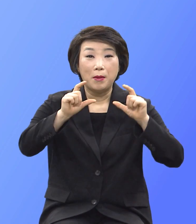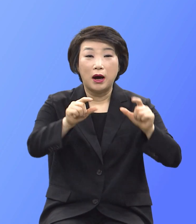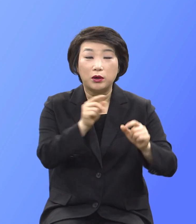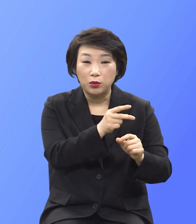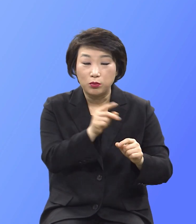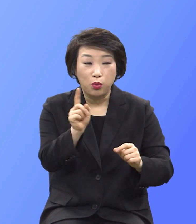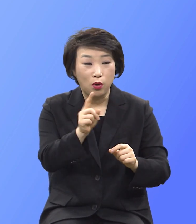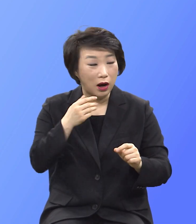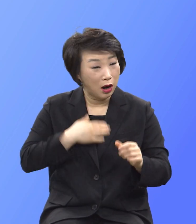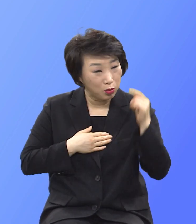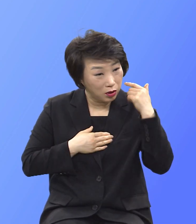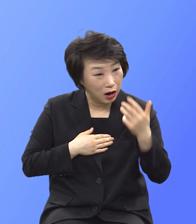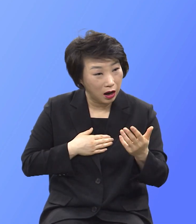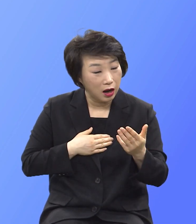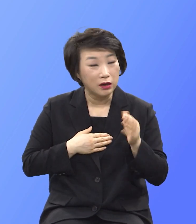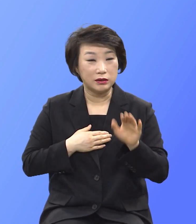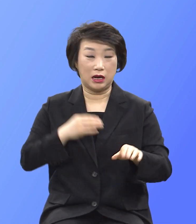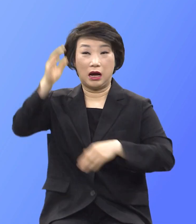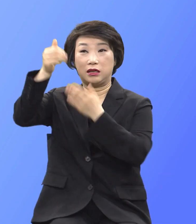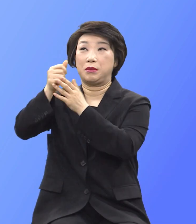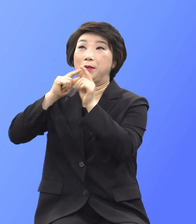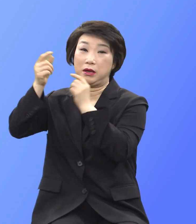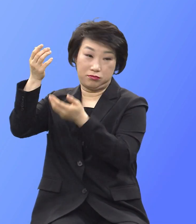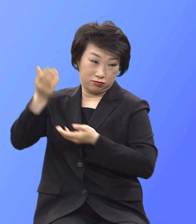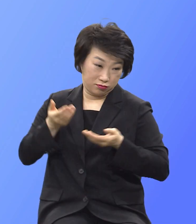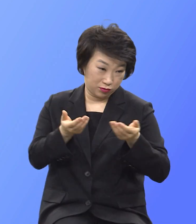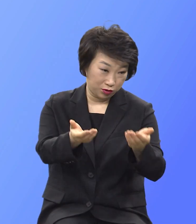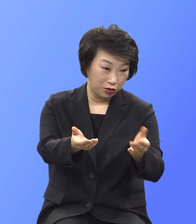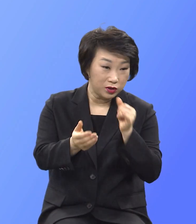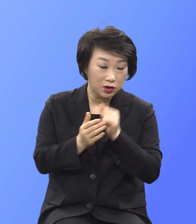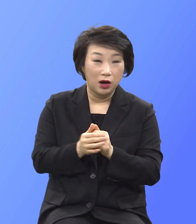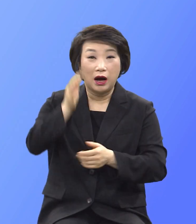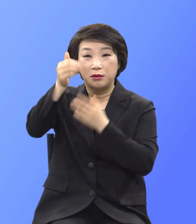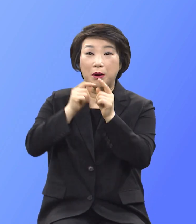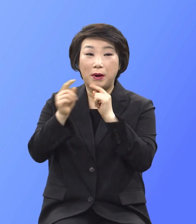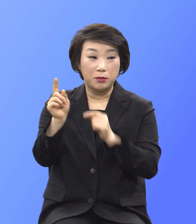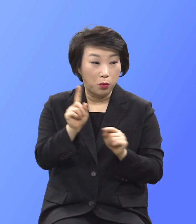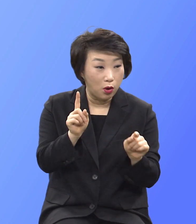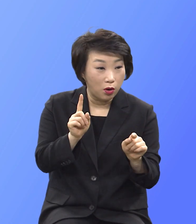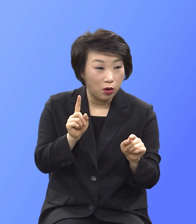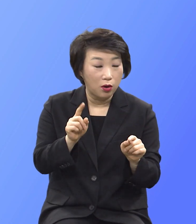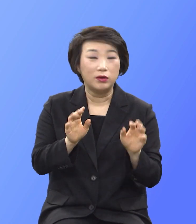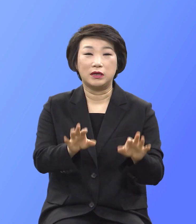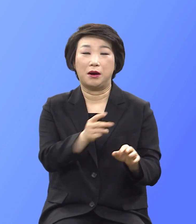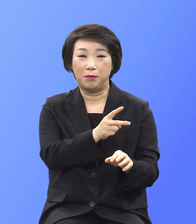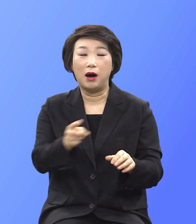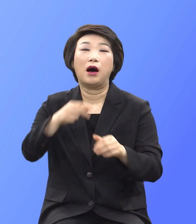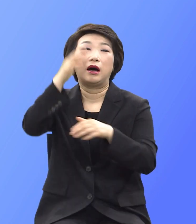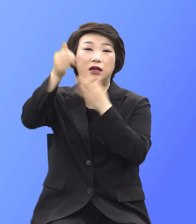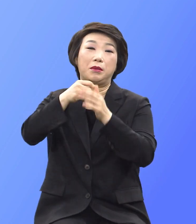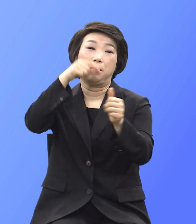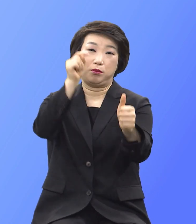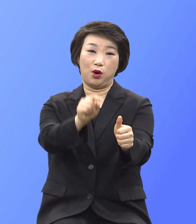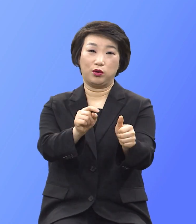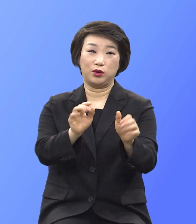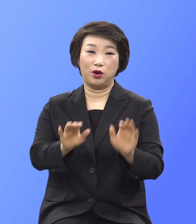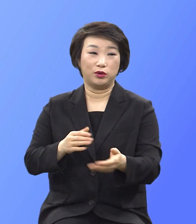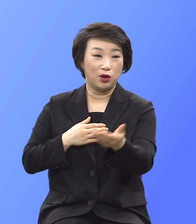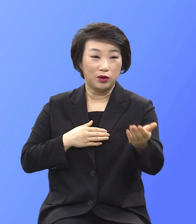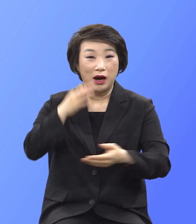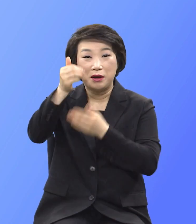이르는 것이 무엇인 줄 알아? 하나님의 말씀이야. 그 말씀이 뭐야? 바로 명령이요.